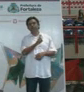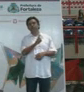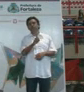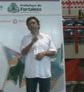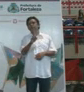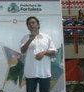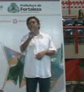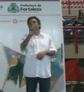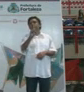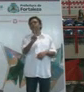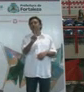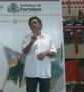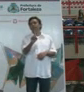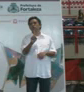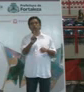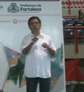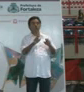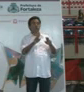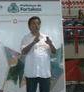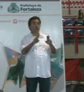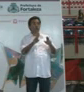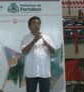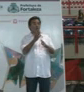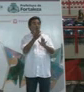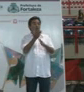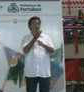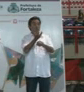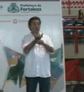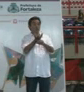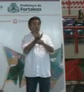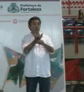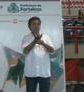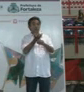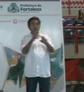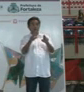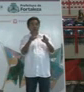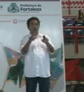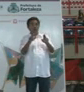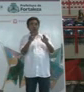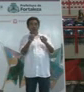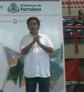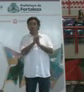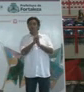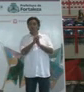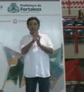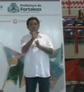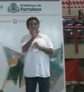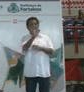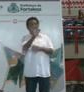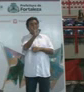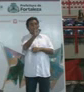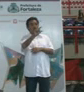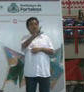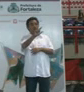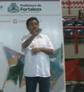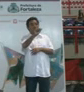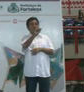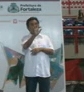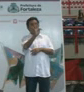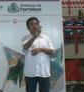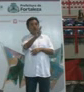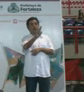eu tenho certeza que vocês nunca estudaram uma matéria chamada flatulência. Vocês sabem o que é